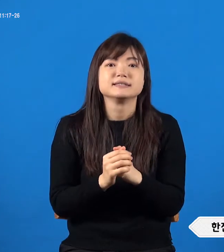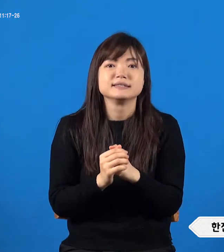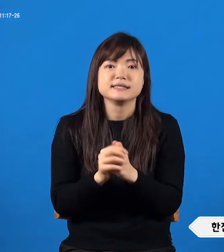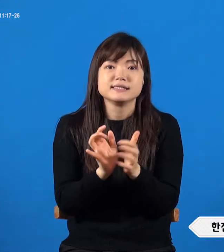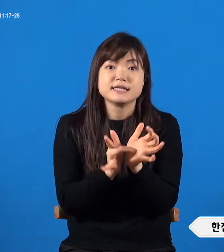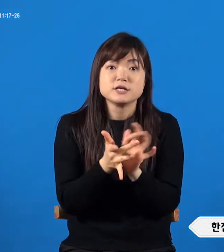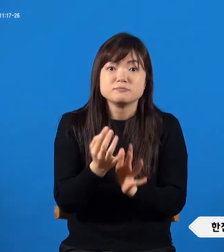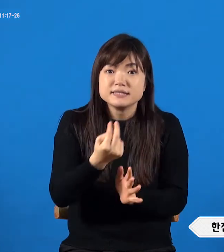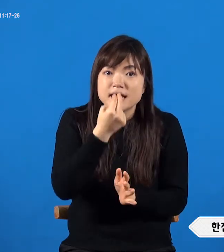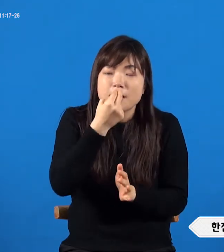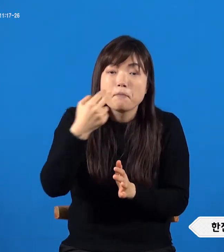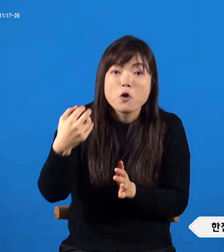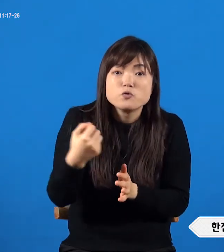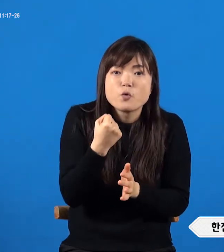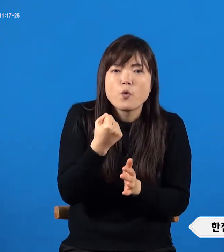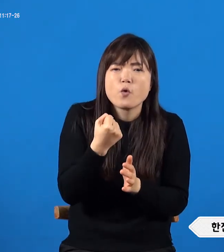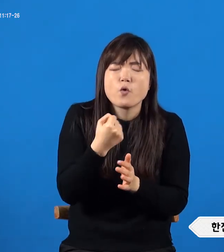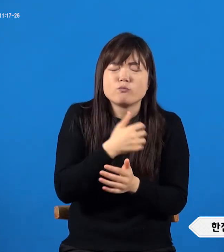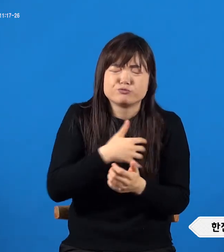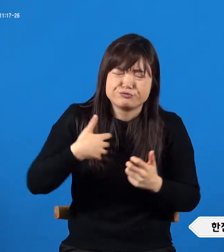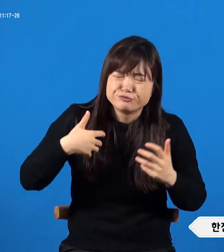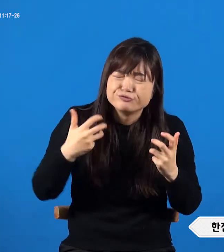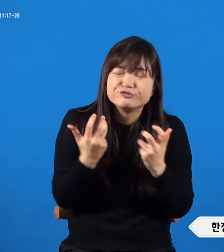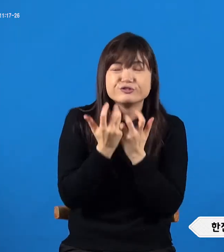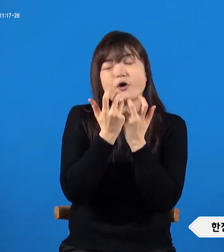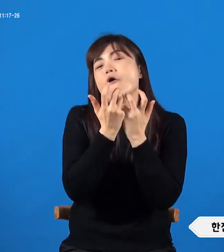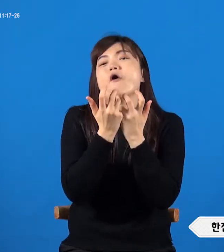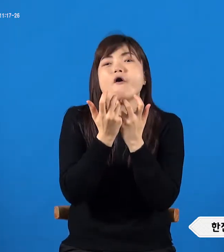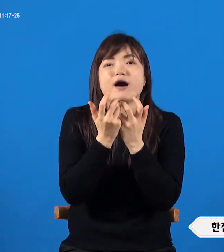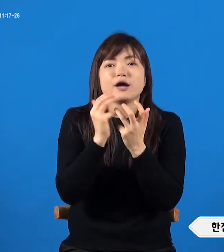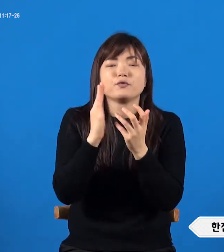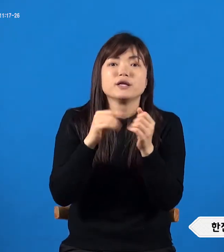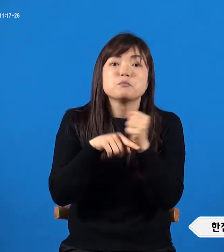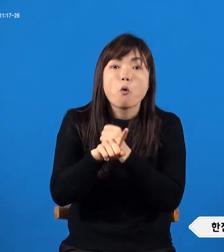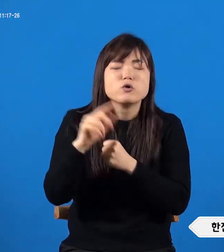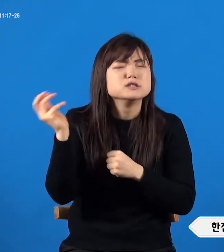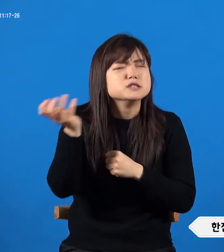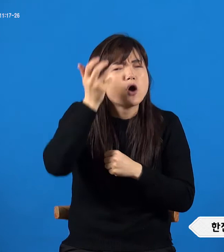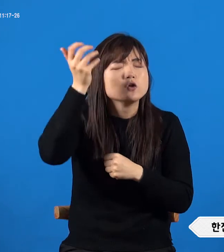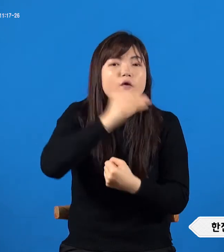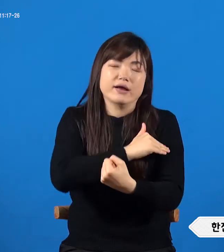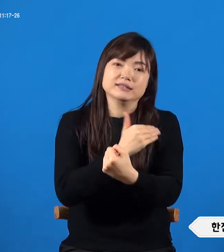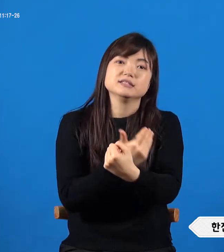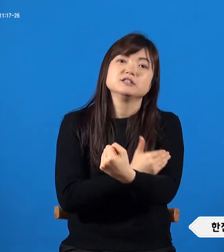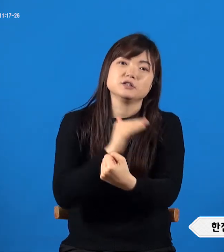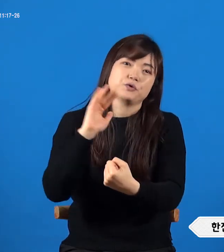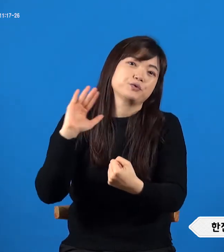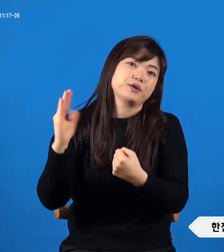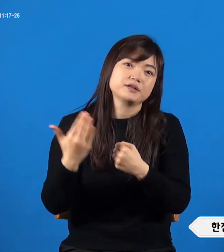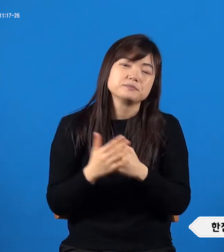예수님의 생명으로 우리가 풍성하게 연합되는 것은 성령의 능력으로 그렇게 되는 것입니다.